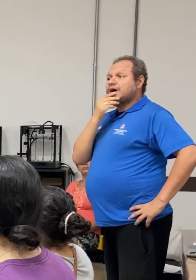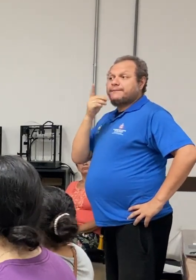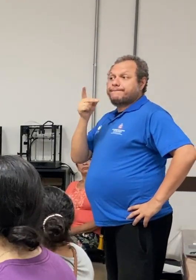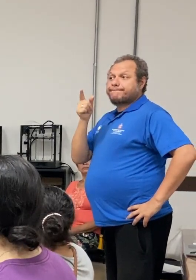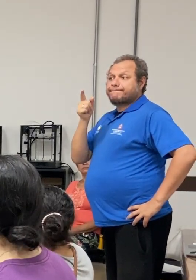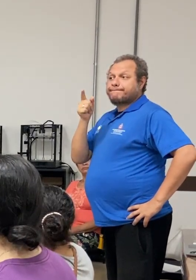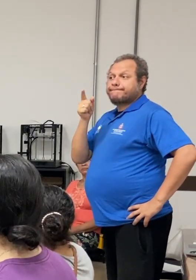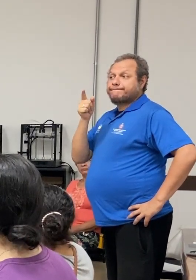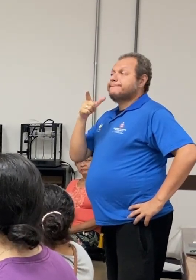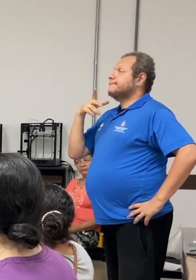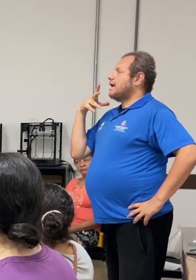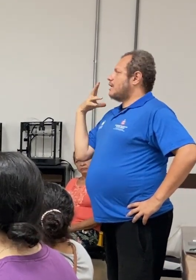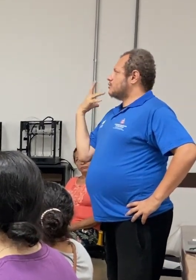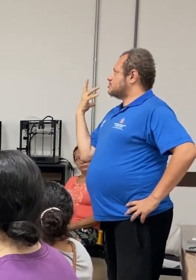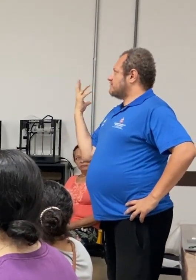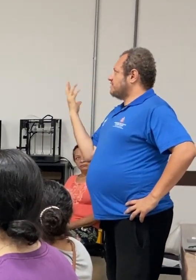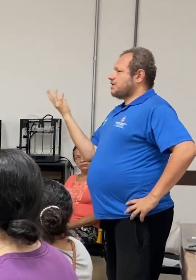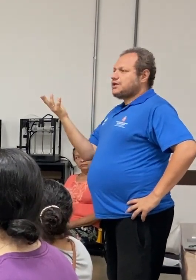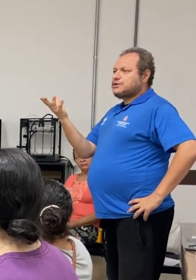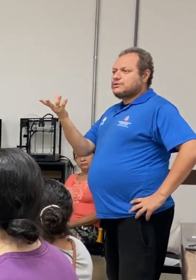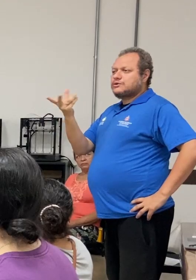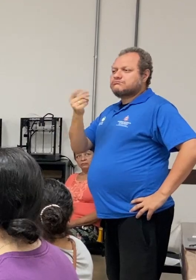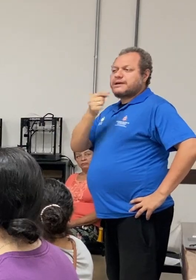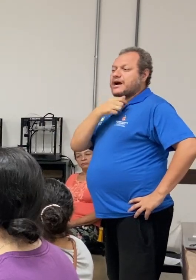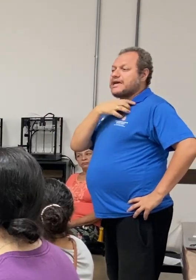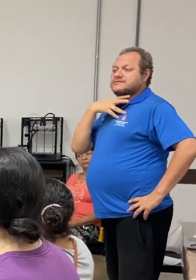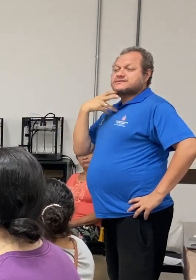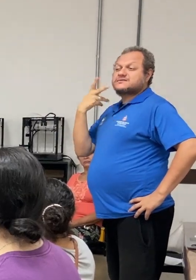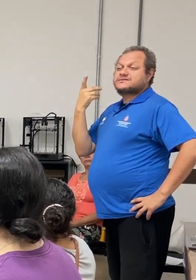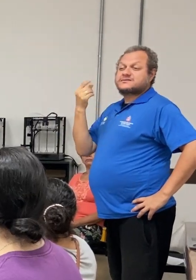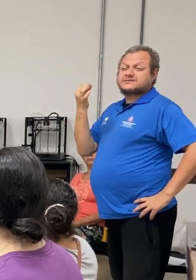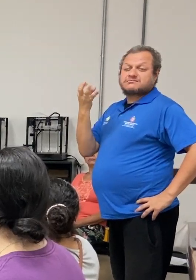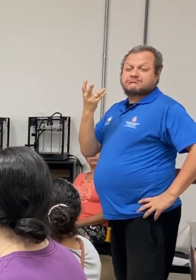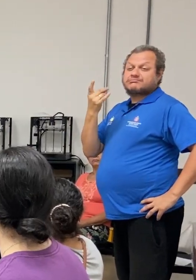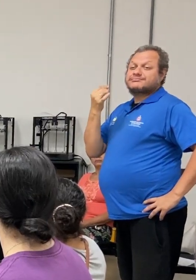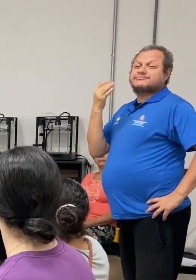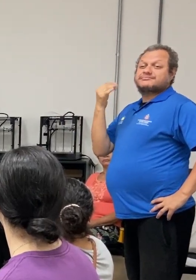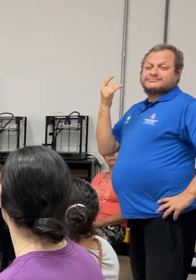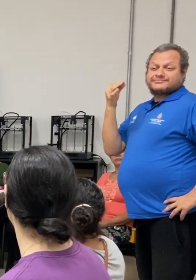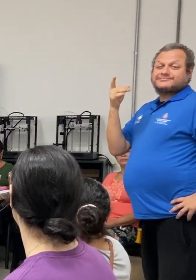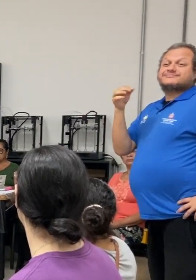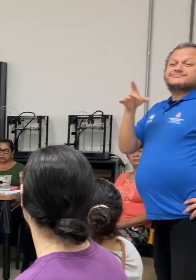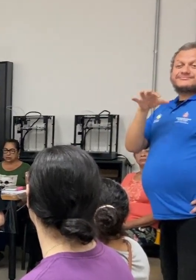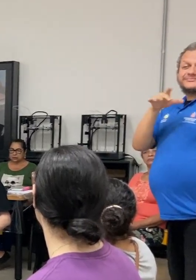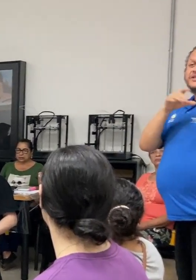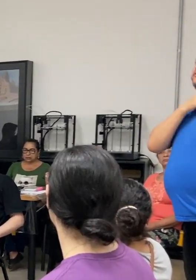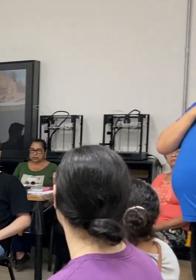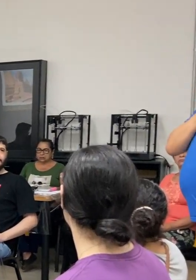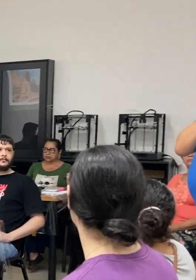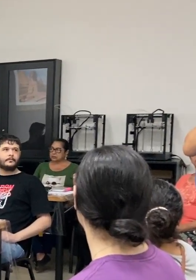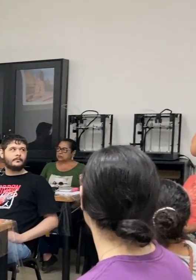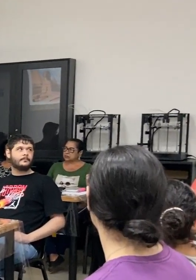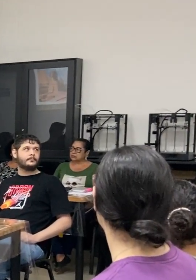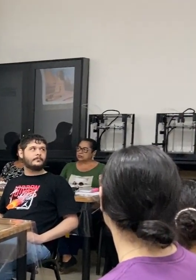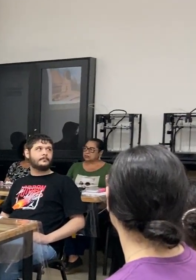Tá? Algo divino. Algo divino. Que mais? Era enviado dos deuses. Enviados deuses,